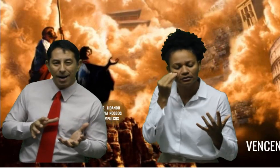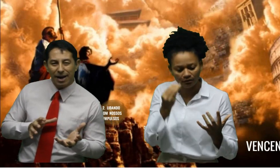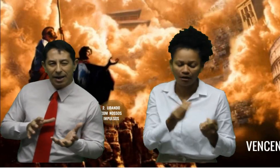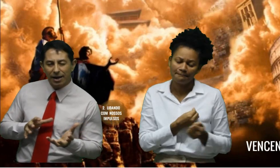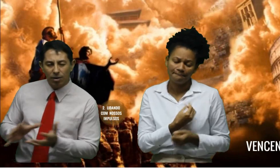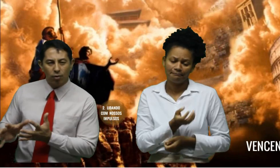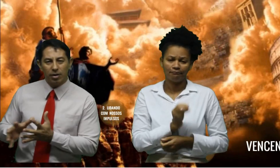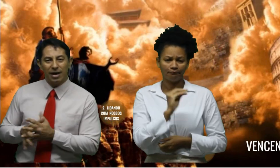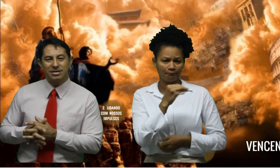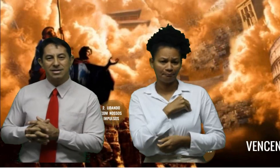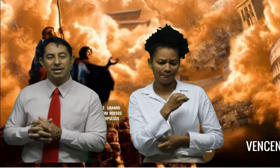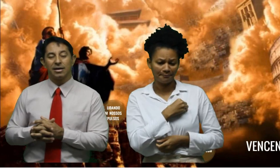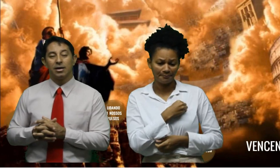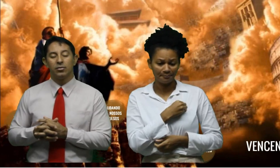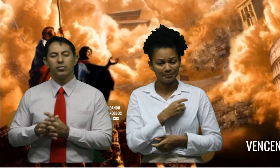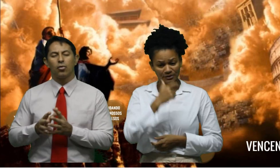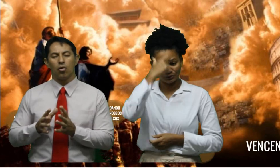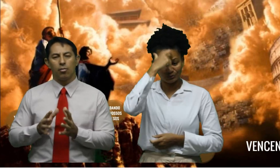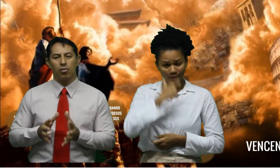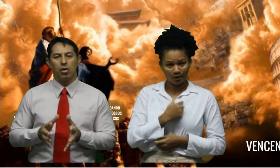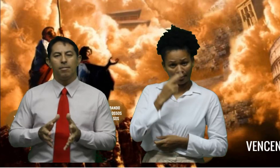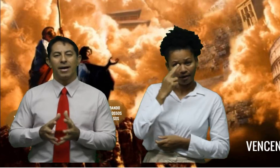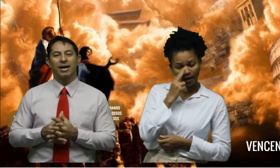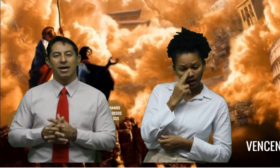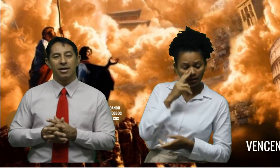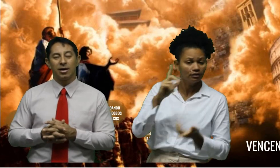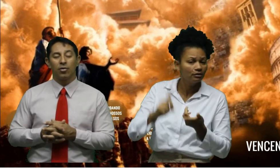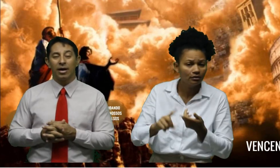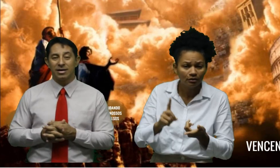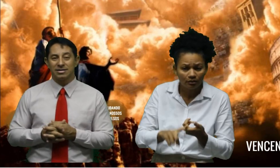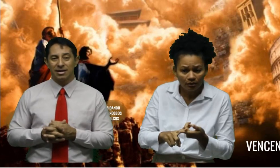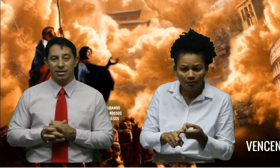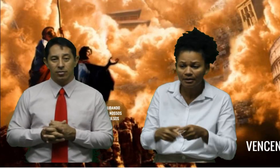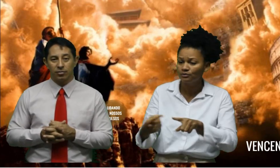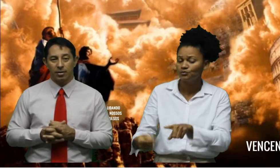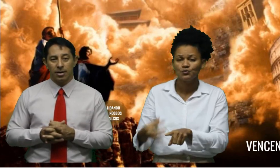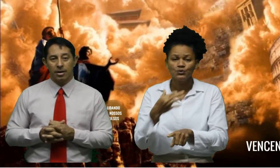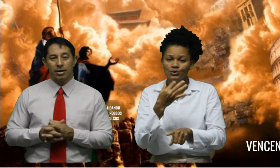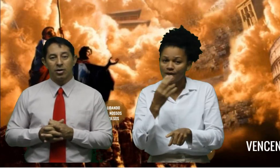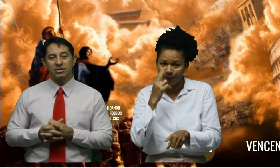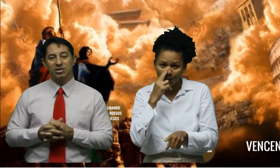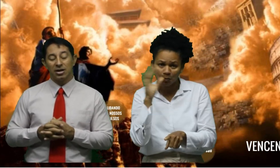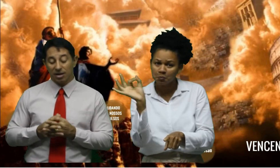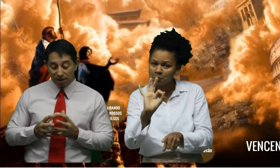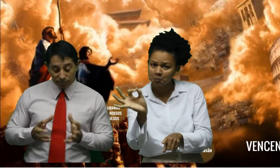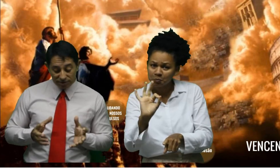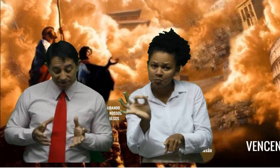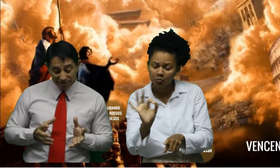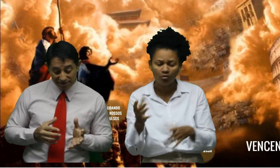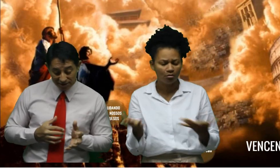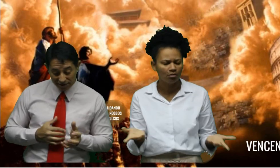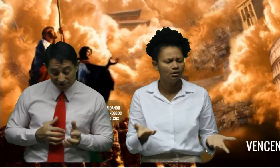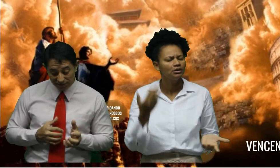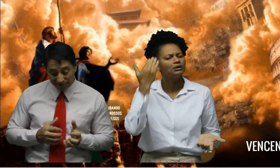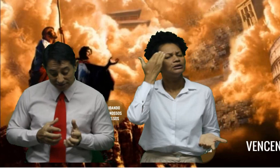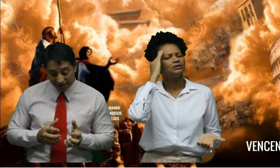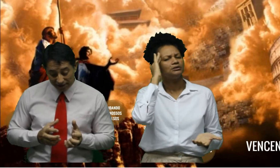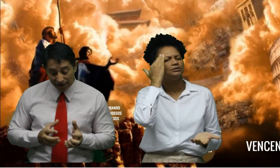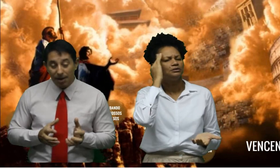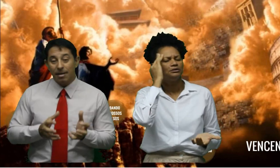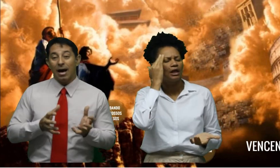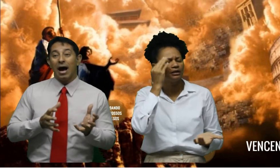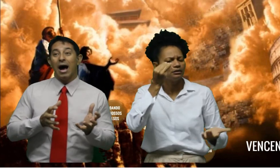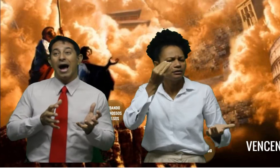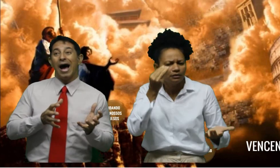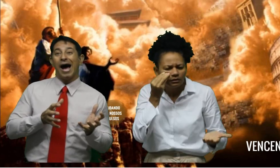tanto para quem não conhece a Deus, como para aquele que conhece a Deus. E nós entendemos nessas tentativas